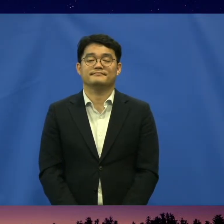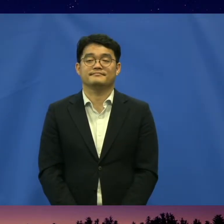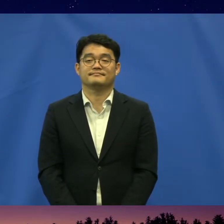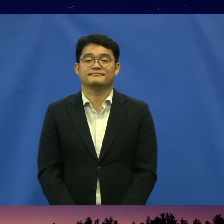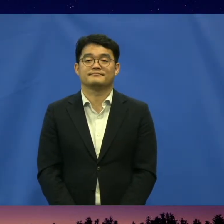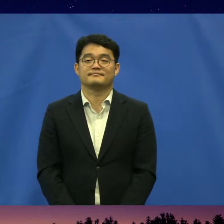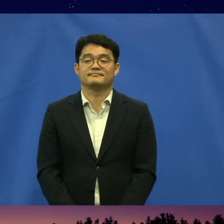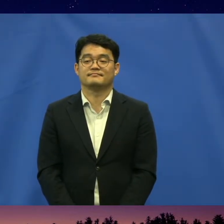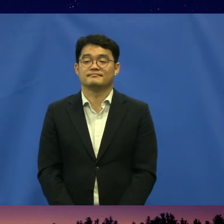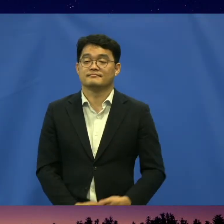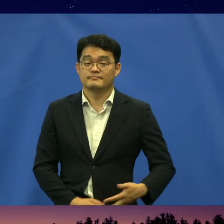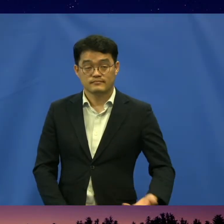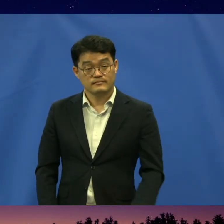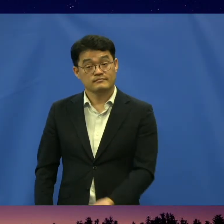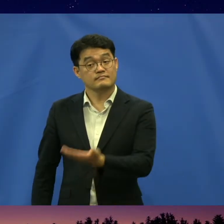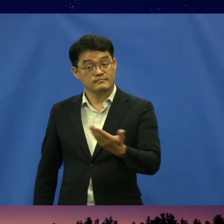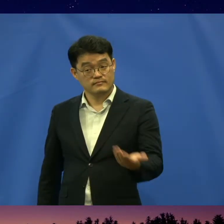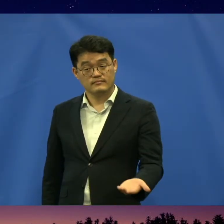끝을 봐야 돼요.